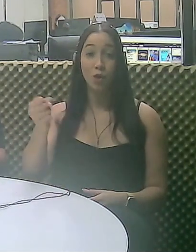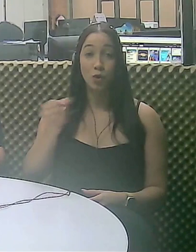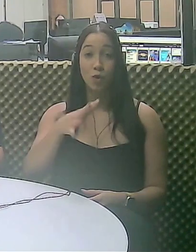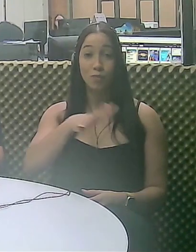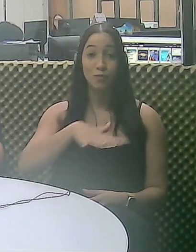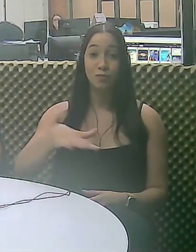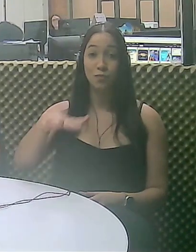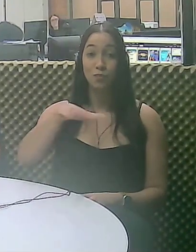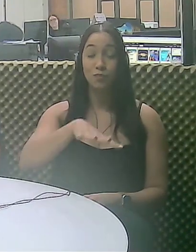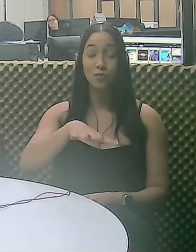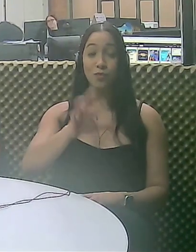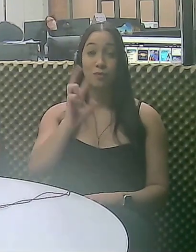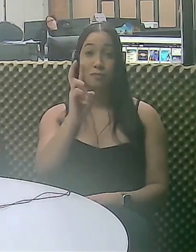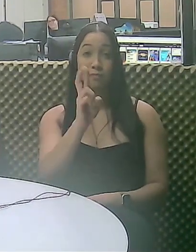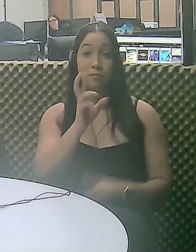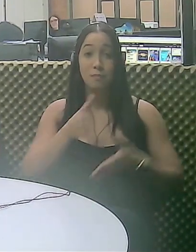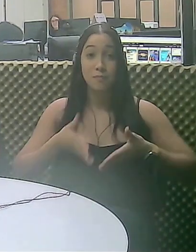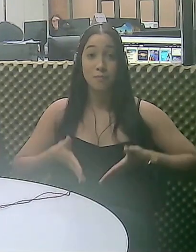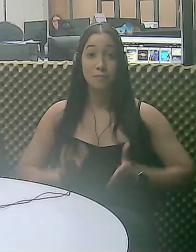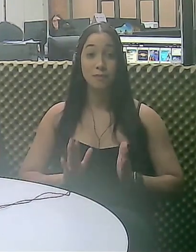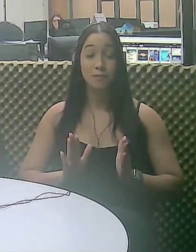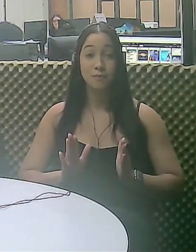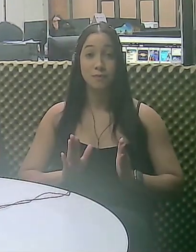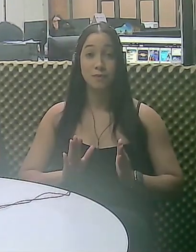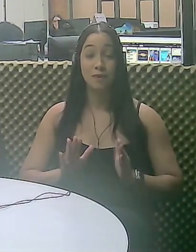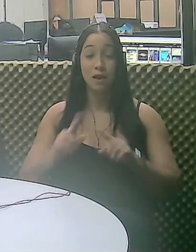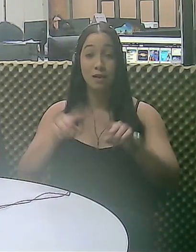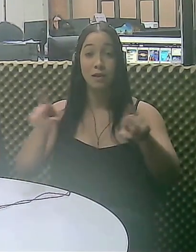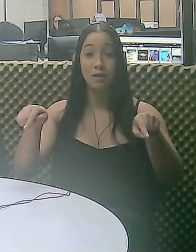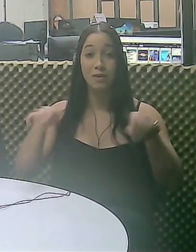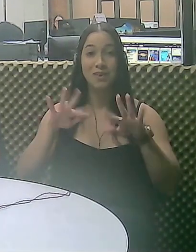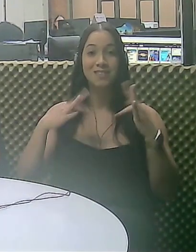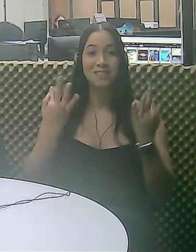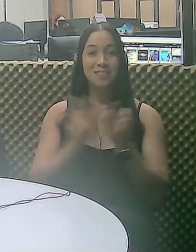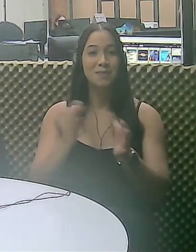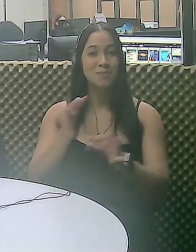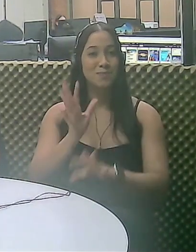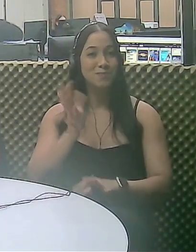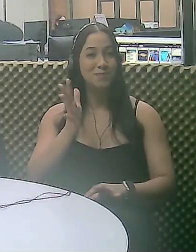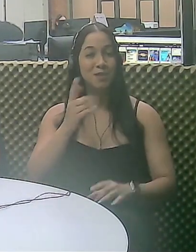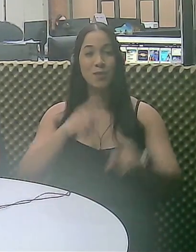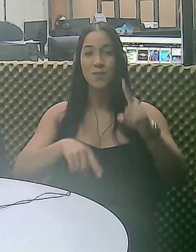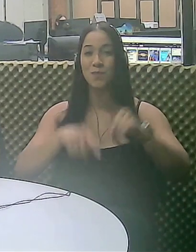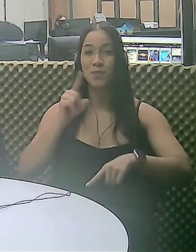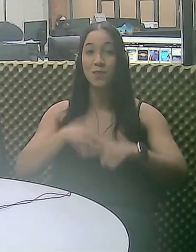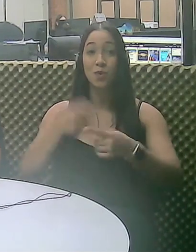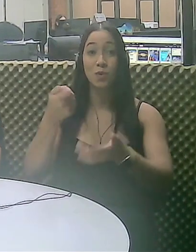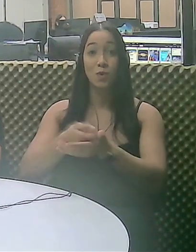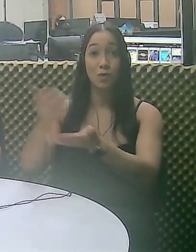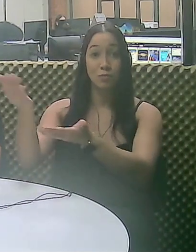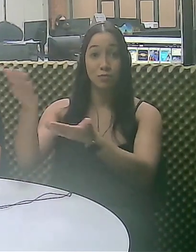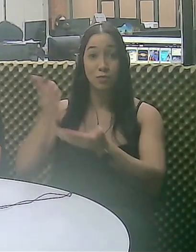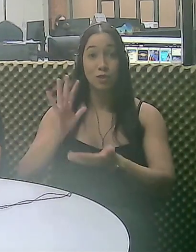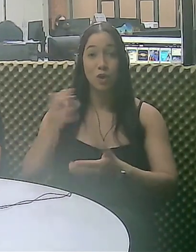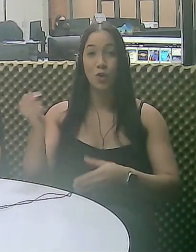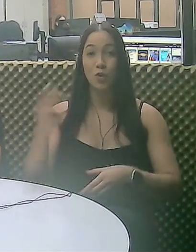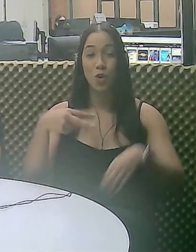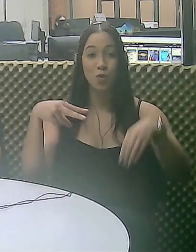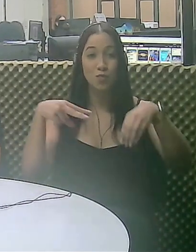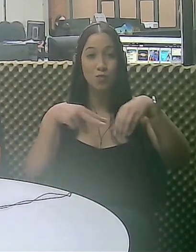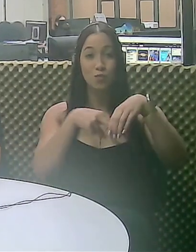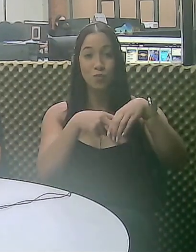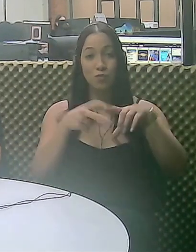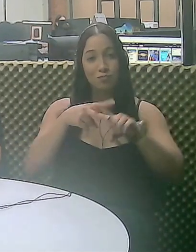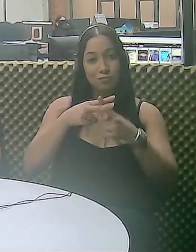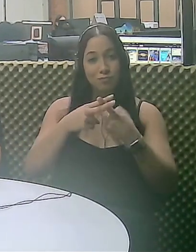área de obstetrícia para a realização de partos. A ala da família já está pronta. Os equipamentos já foram comprados e o novo tomógrafo